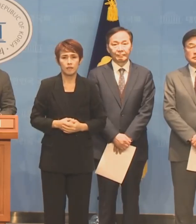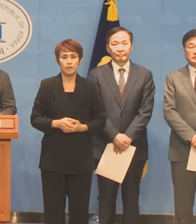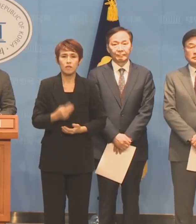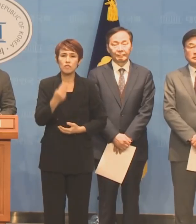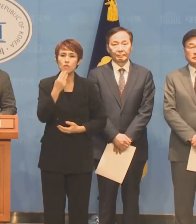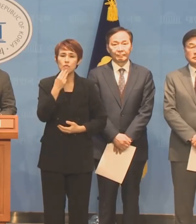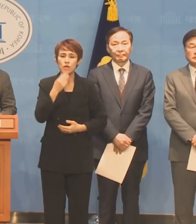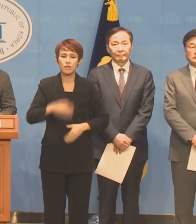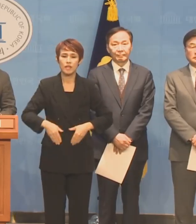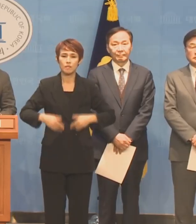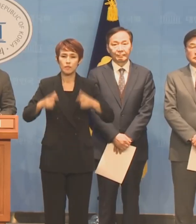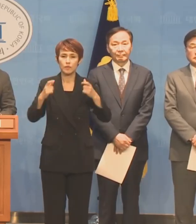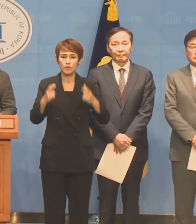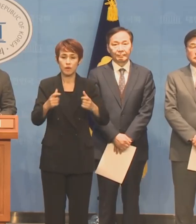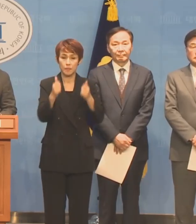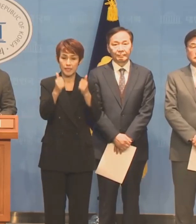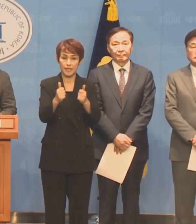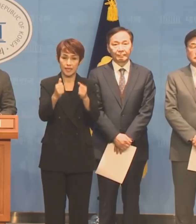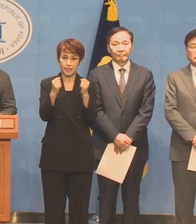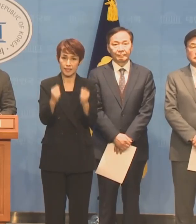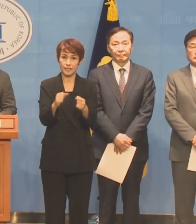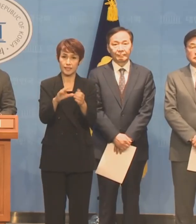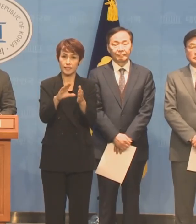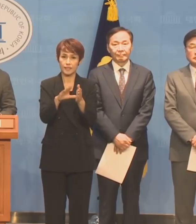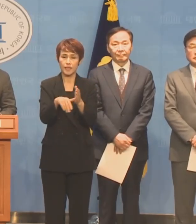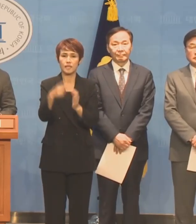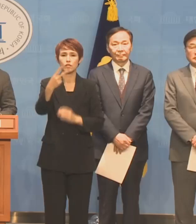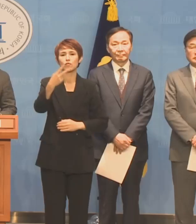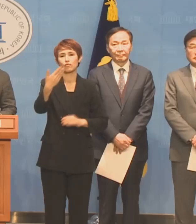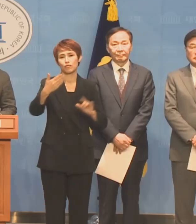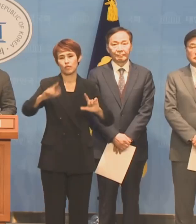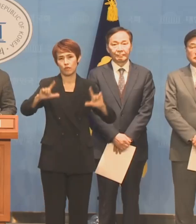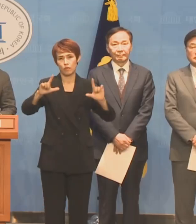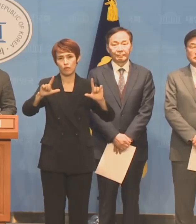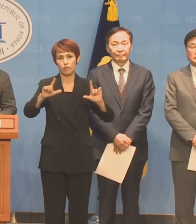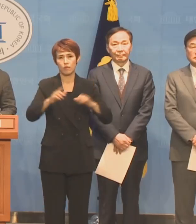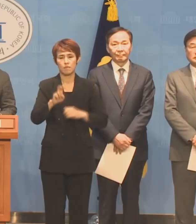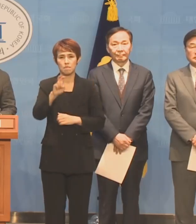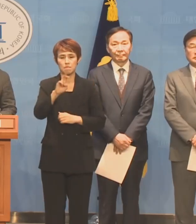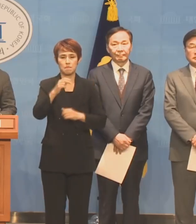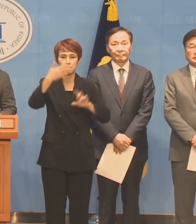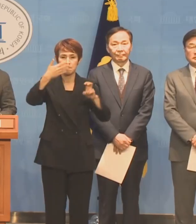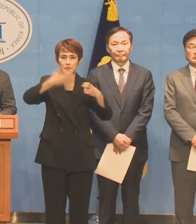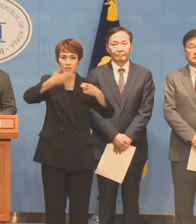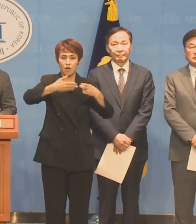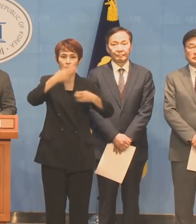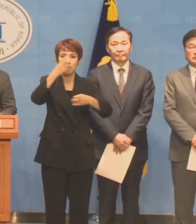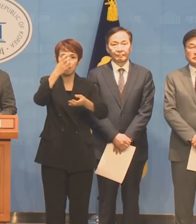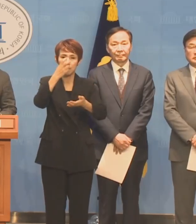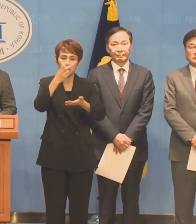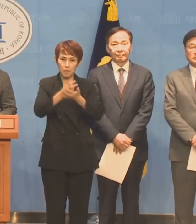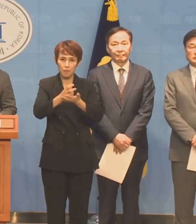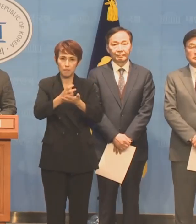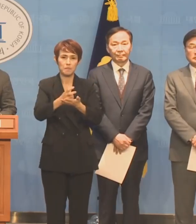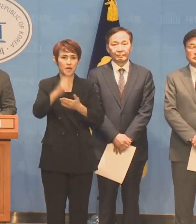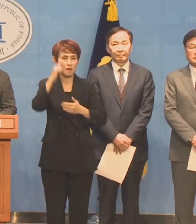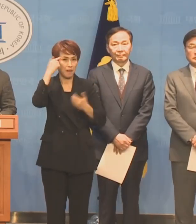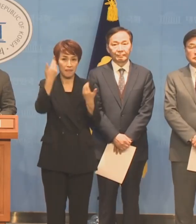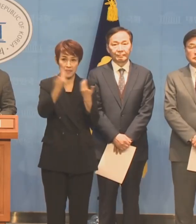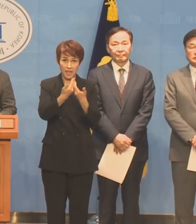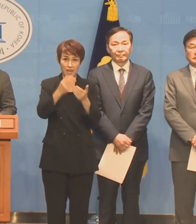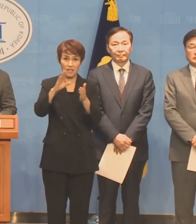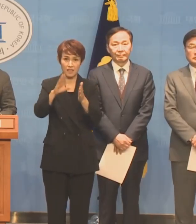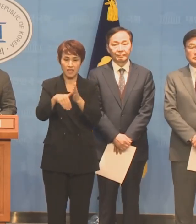서울 남부지법 판사로 재직하던 2009년 미디어법 처리에 반대하며 국회에서 점거 농성을 벌인